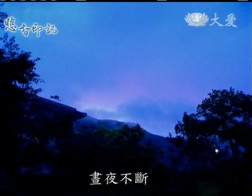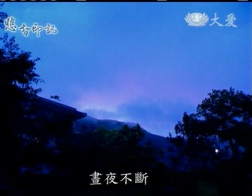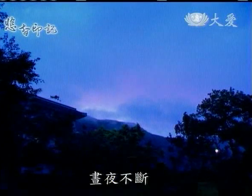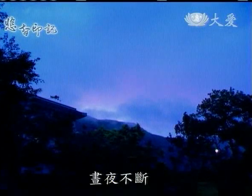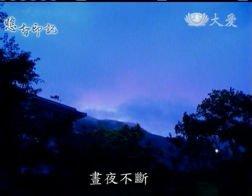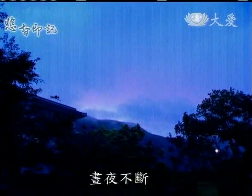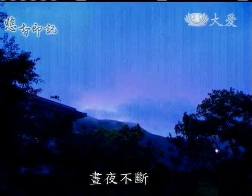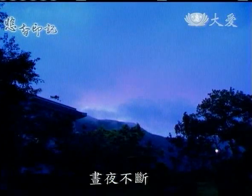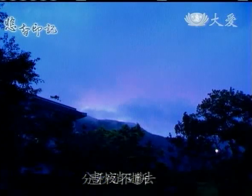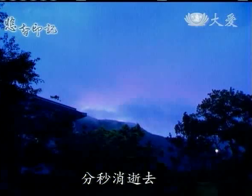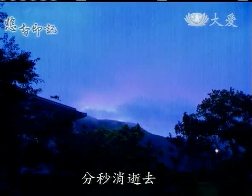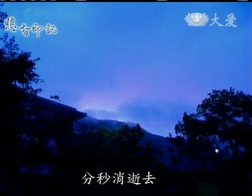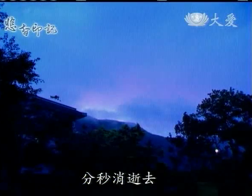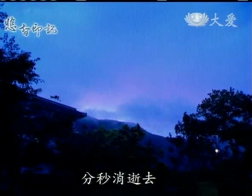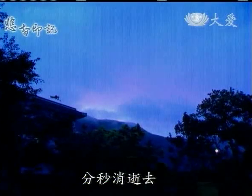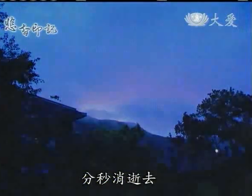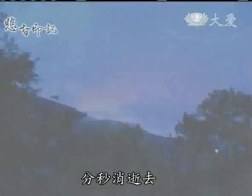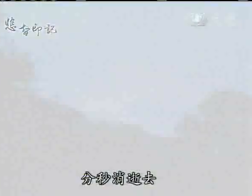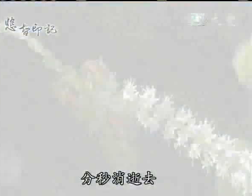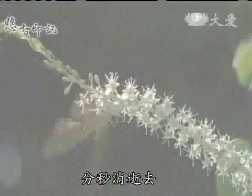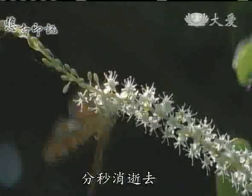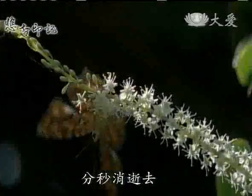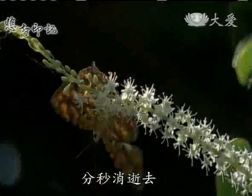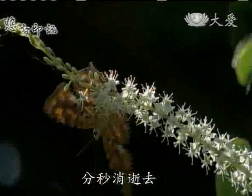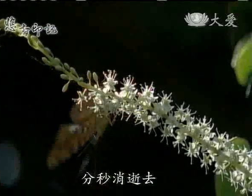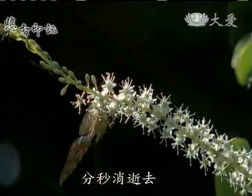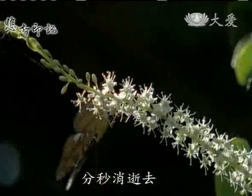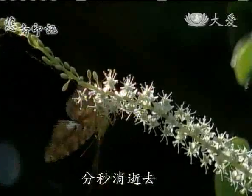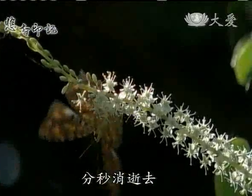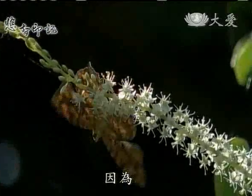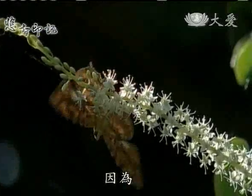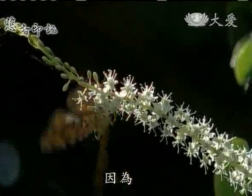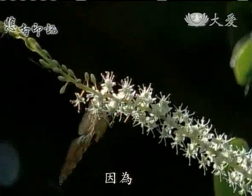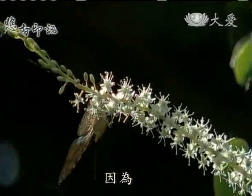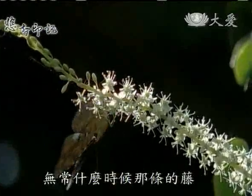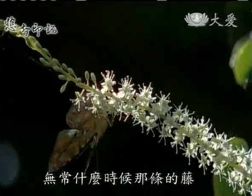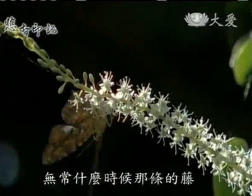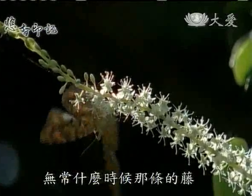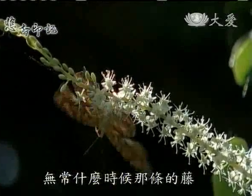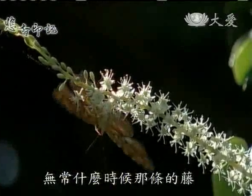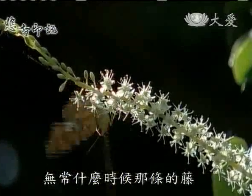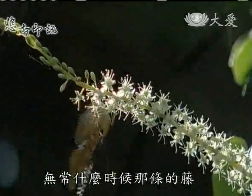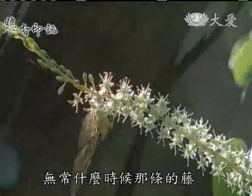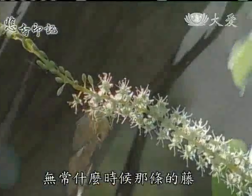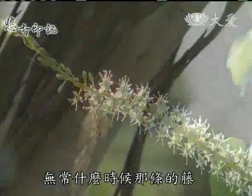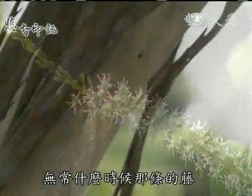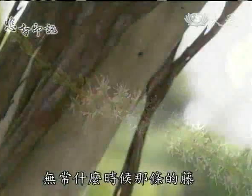断的分秒消失去，因为呢， 母熊什么时阵那条